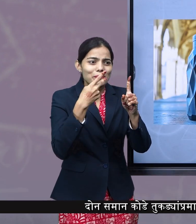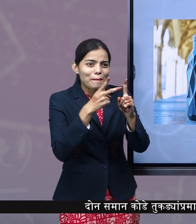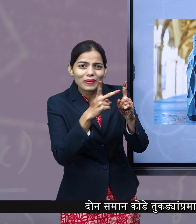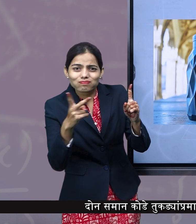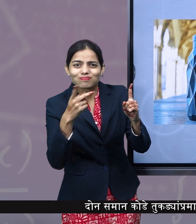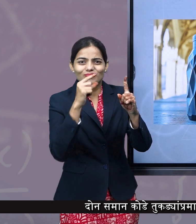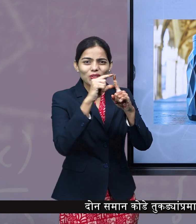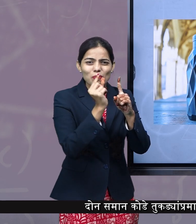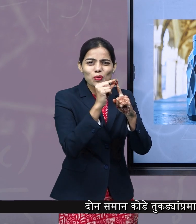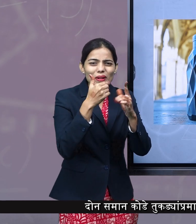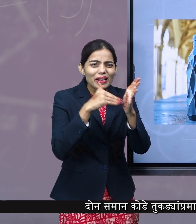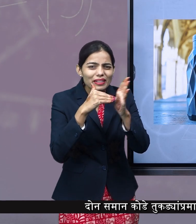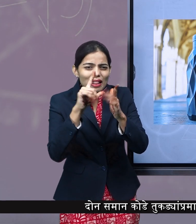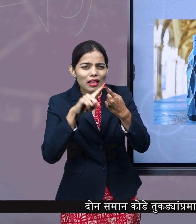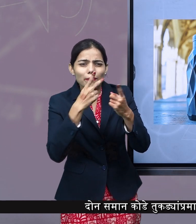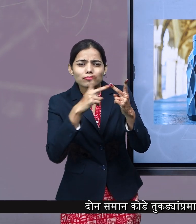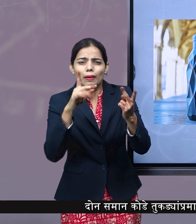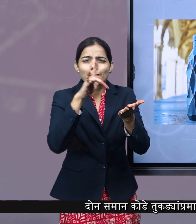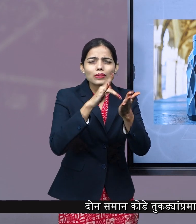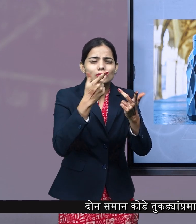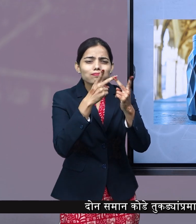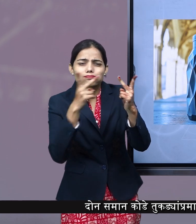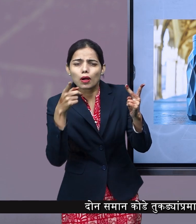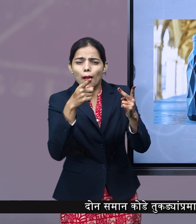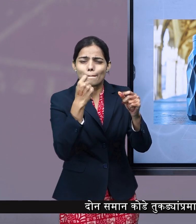त्रिकोण एक विशेष संबंध दर्शवते.